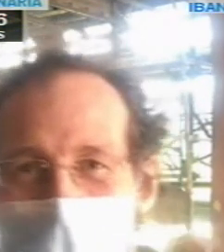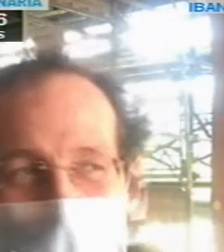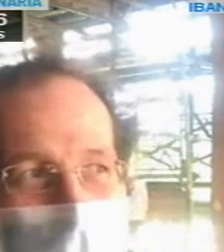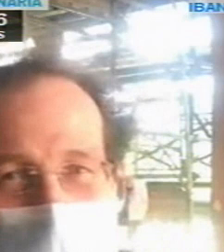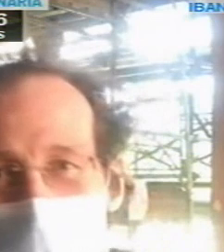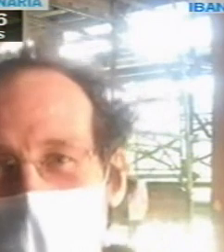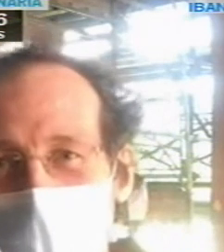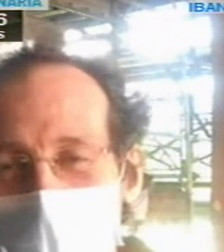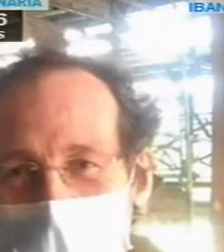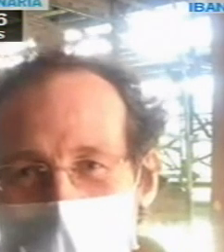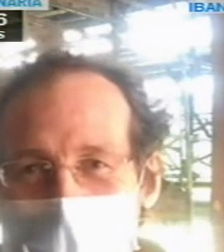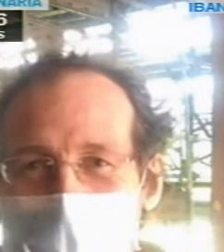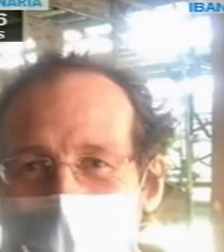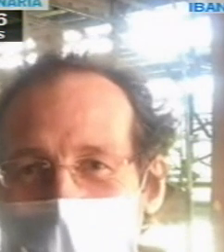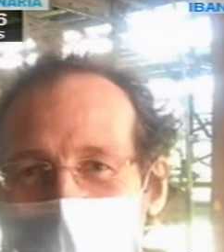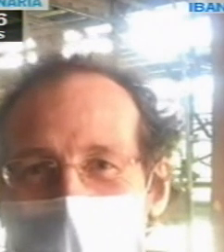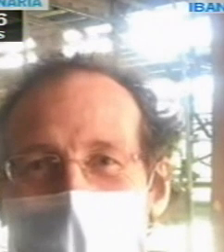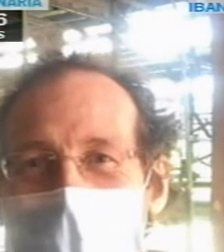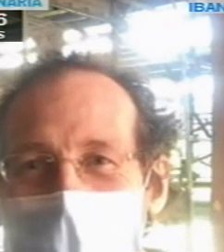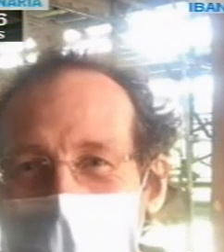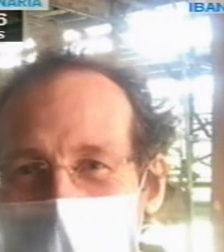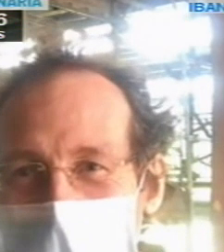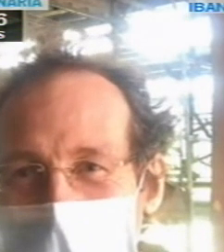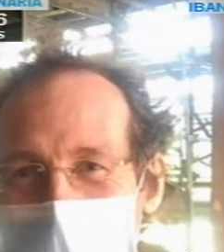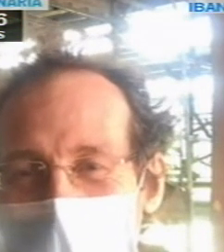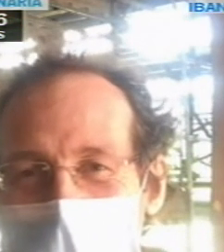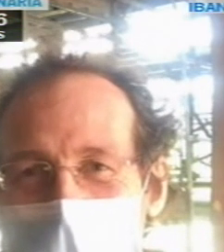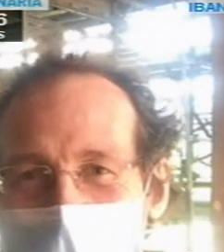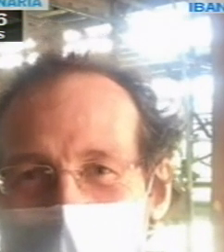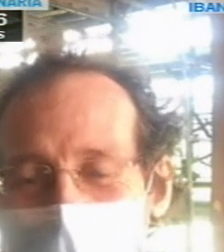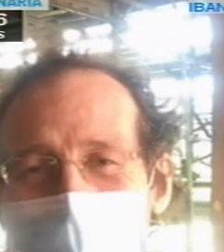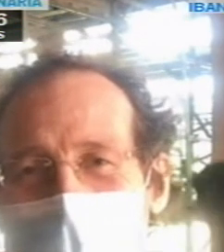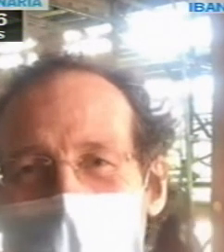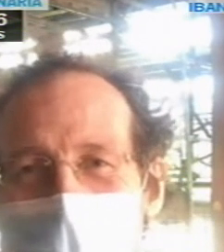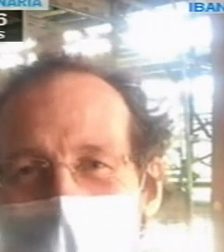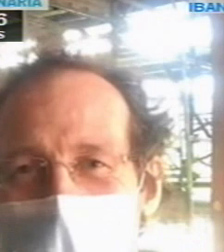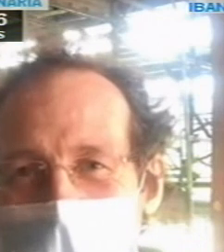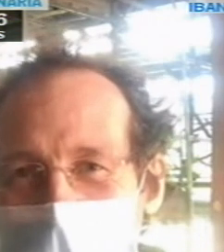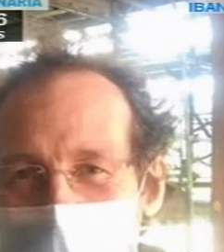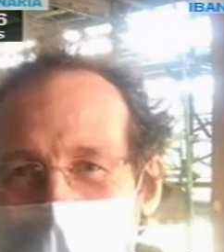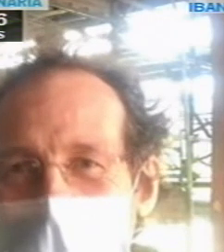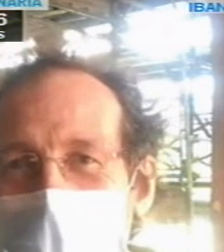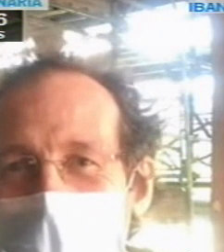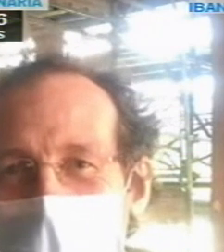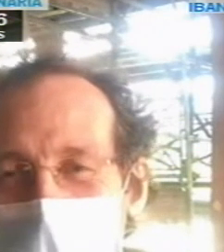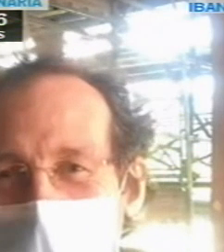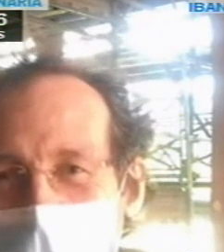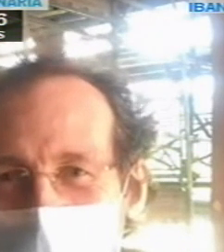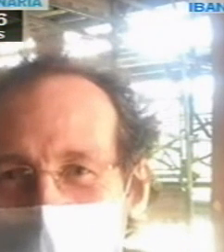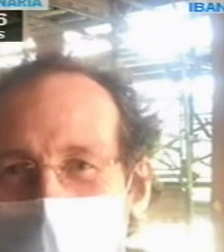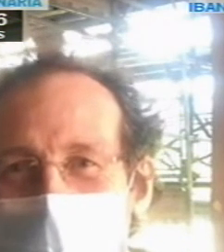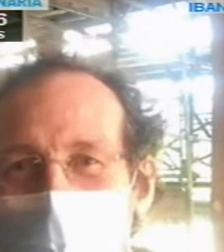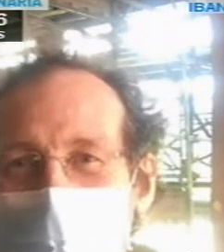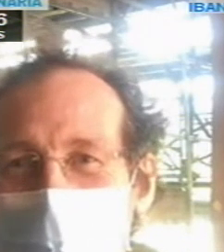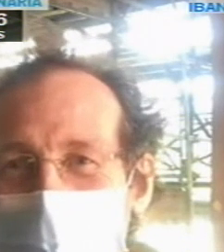che nel complesso tanta gente distante, fuori dai negozi le giuste distanze, quello che colpisce è insomma il gran numero di persone a